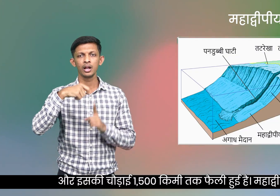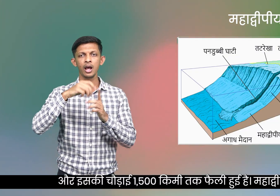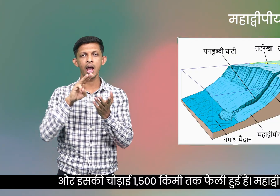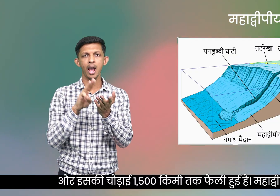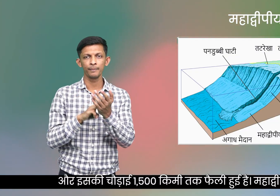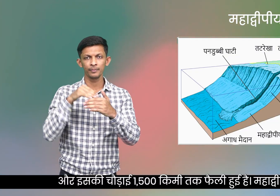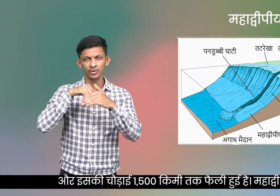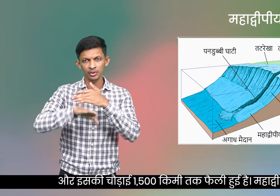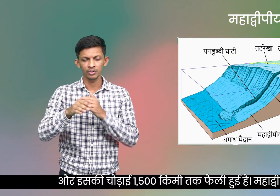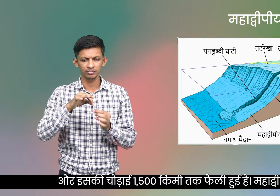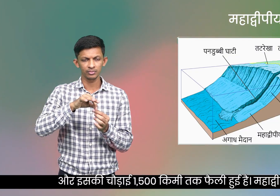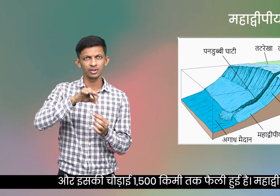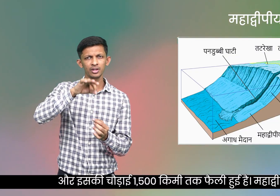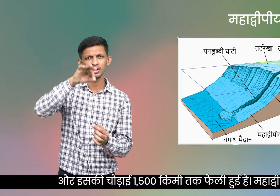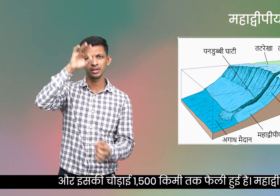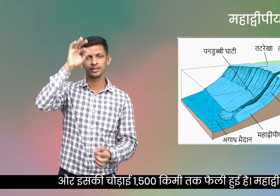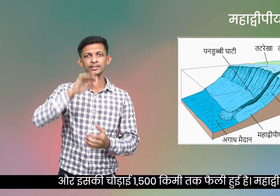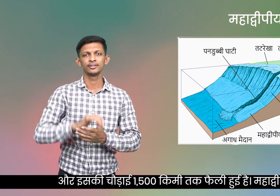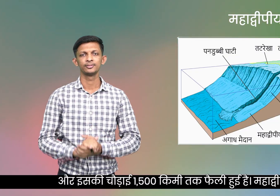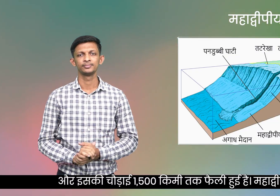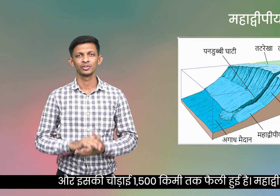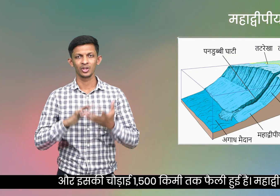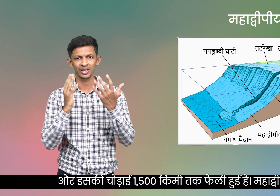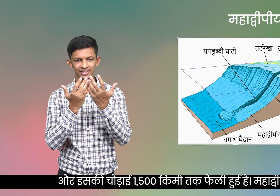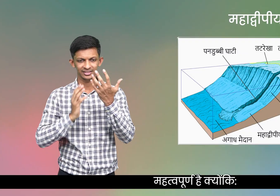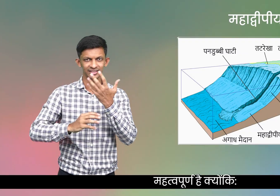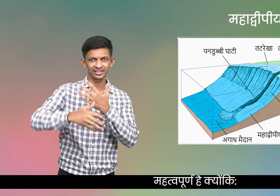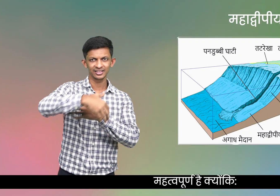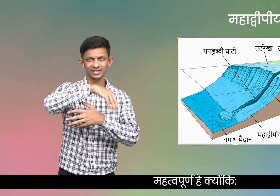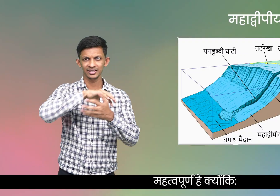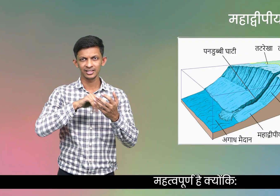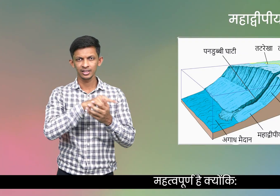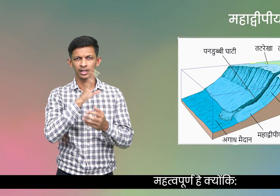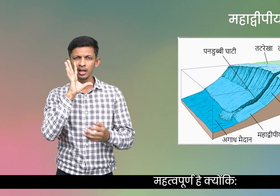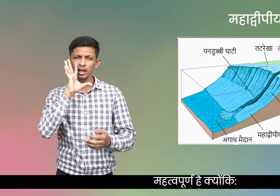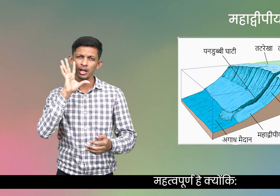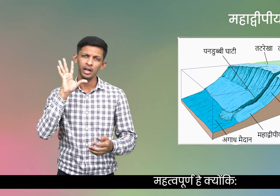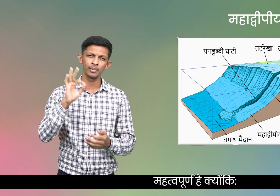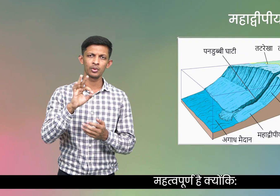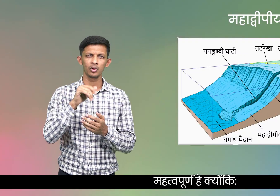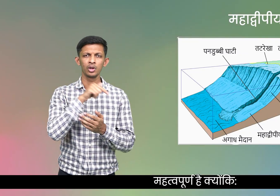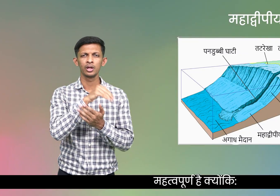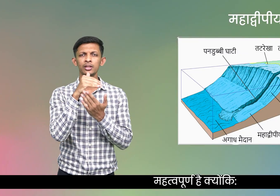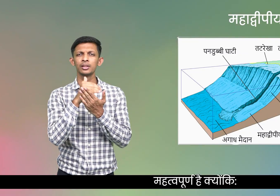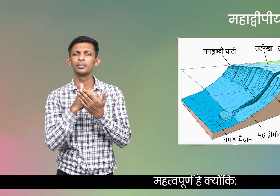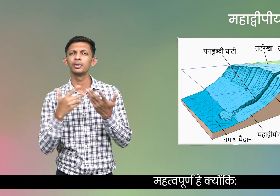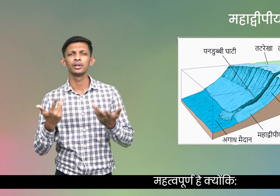फैली हुई है। महाद्वीपीय मग्नतट महत्वपूर्ण है क्योंकि